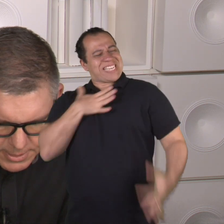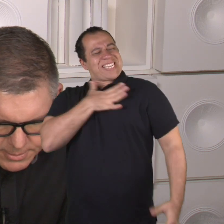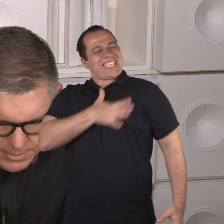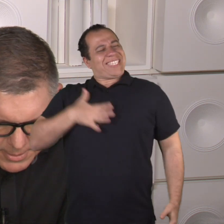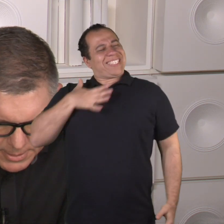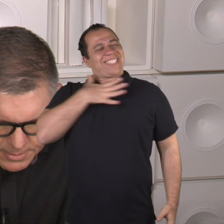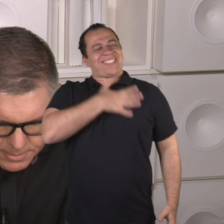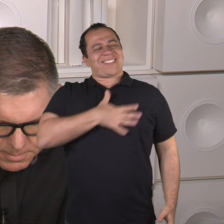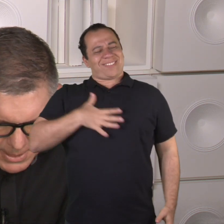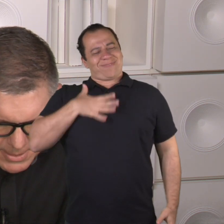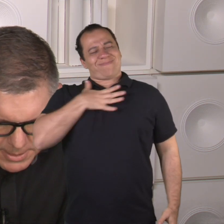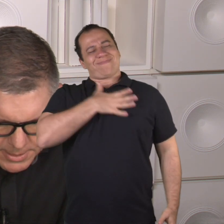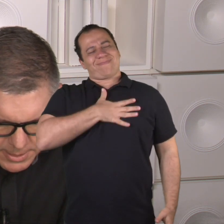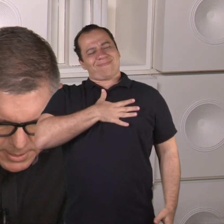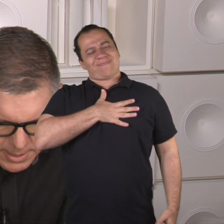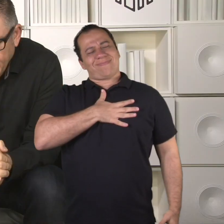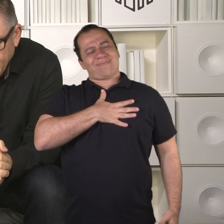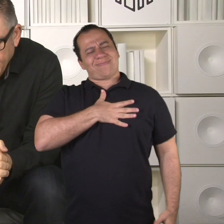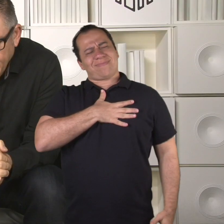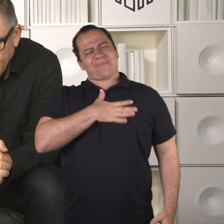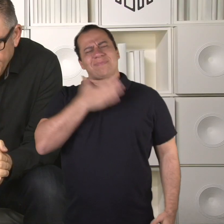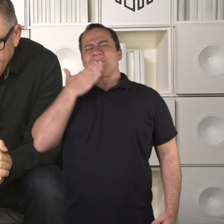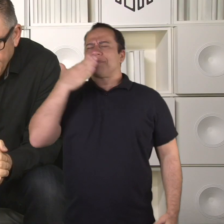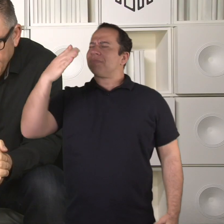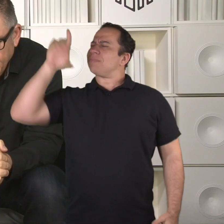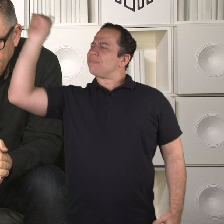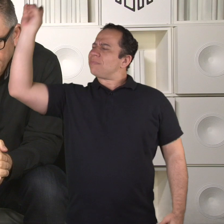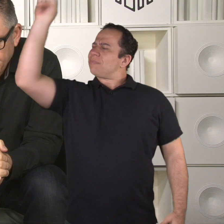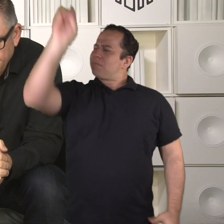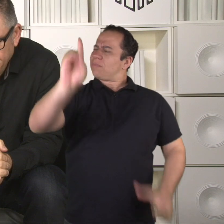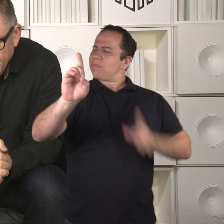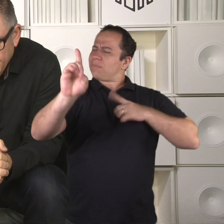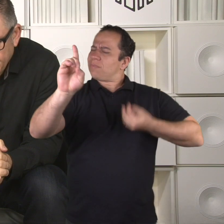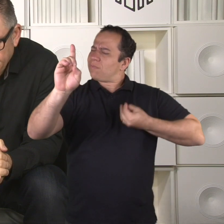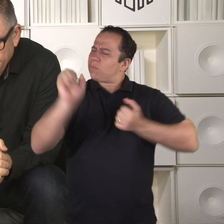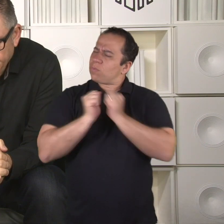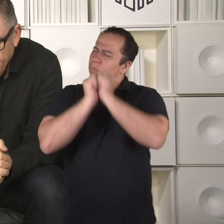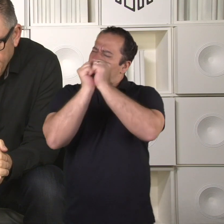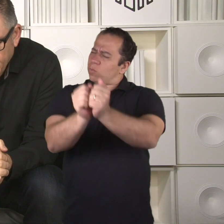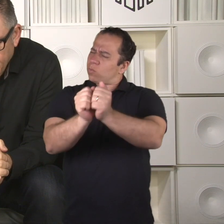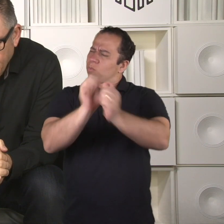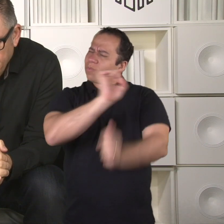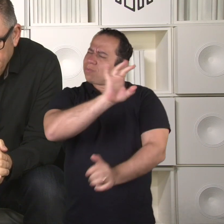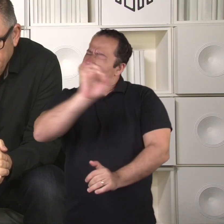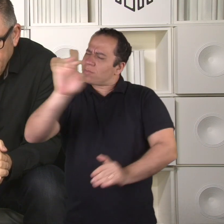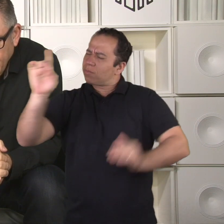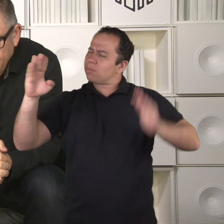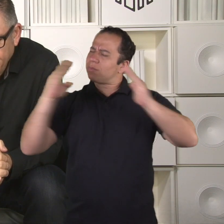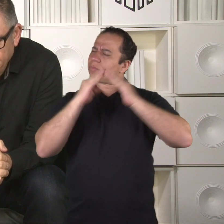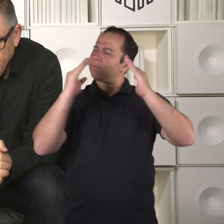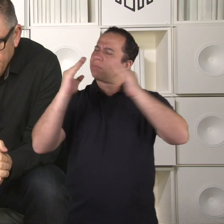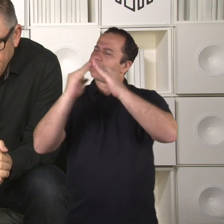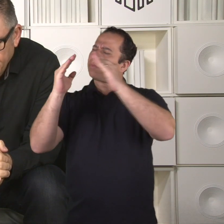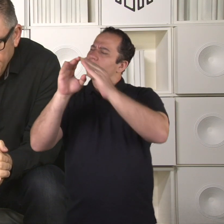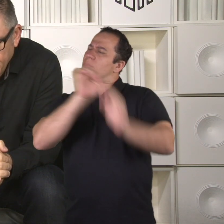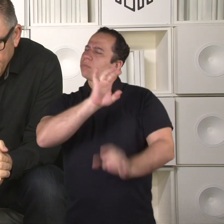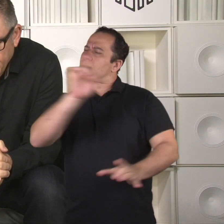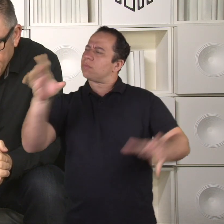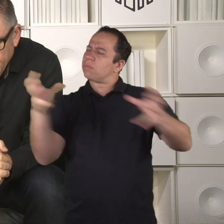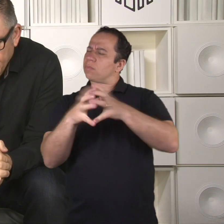Que o Senhor, sendo presente em cada casa, em cada roda de conversa, abençoe cada